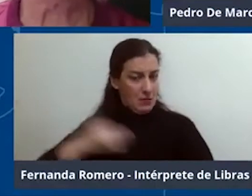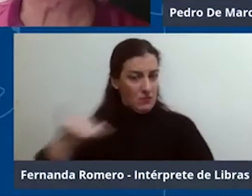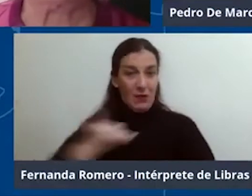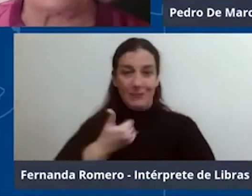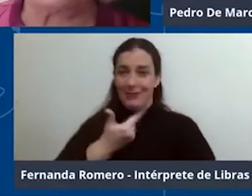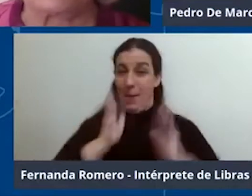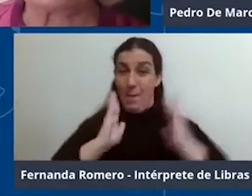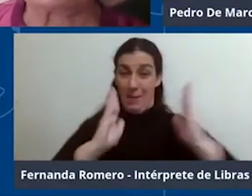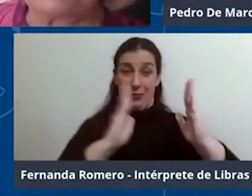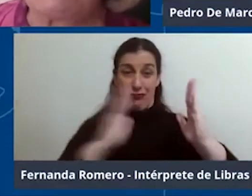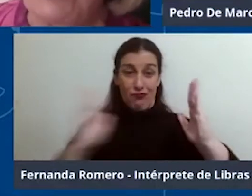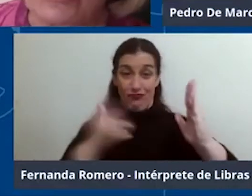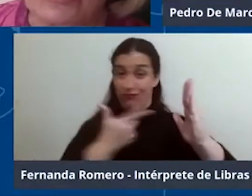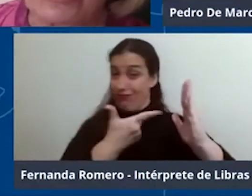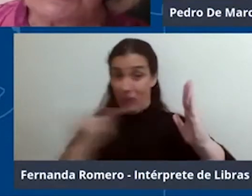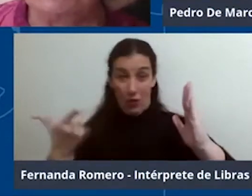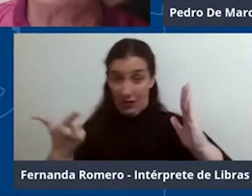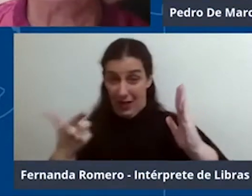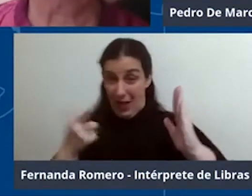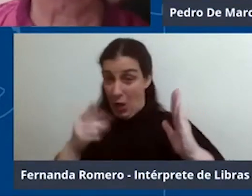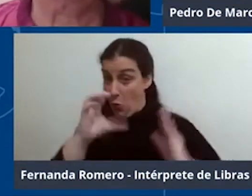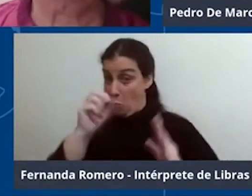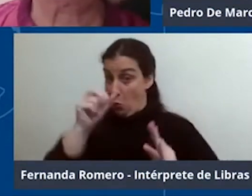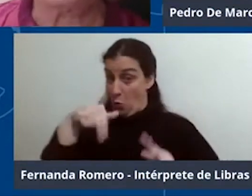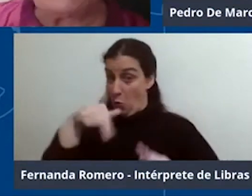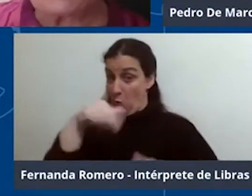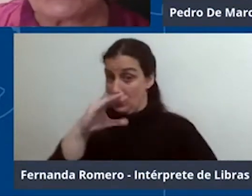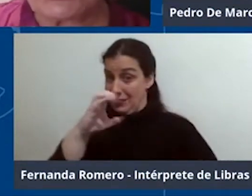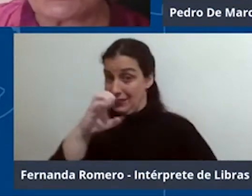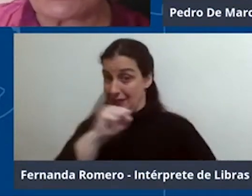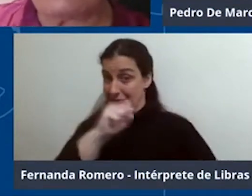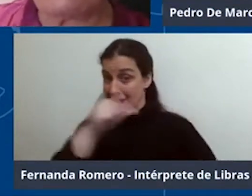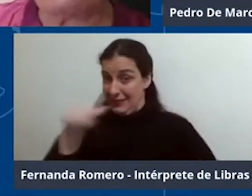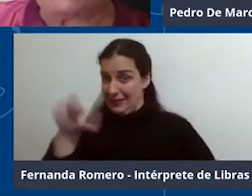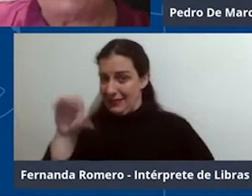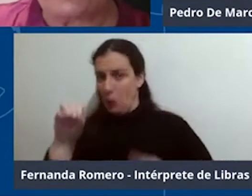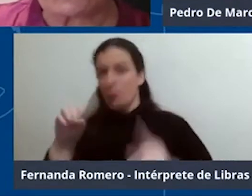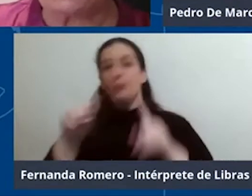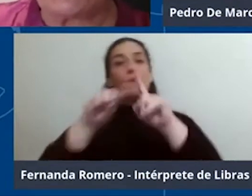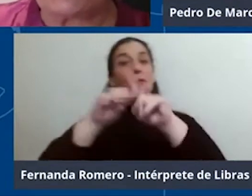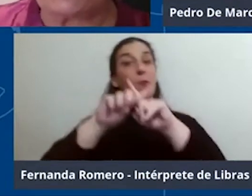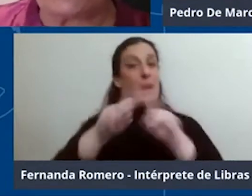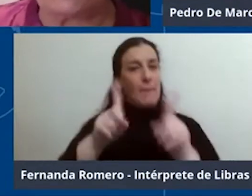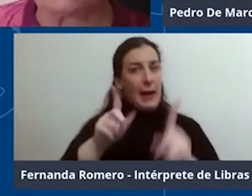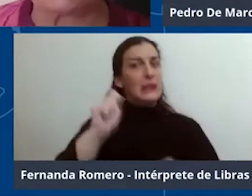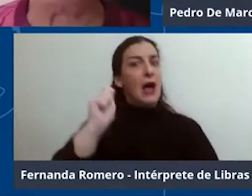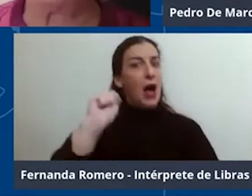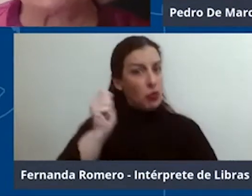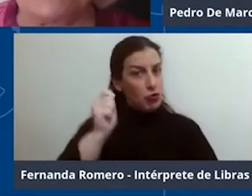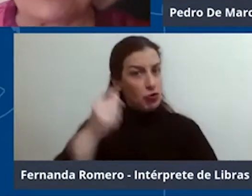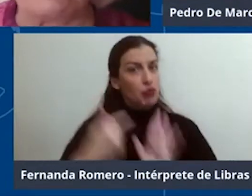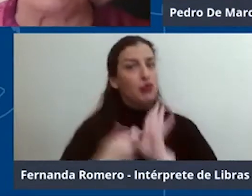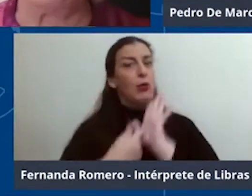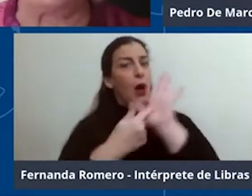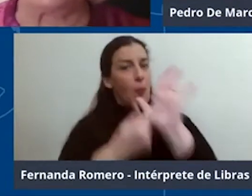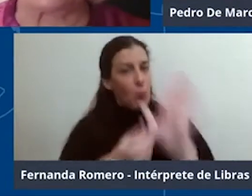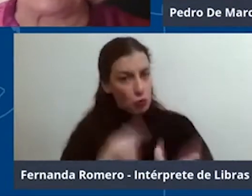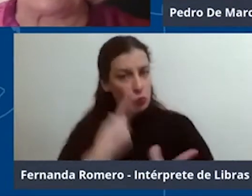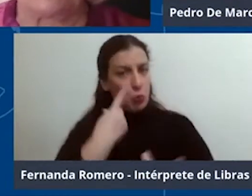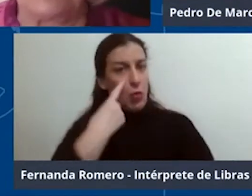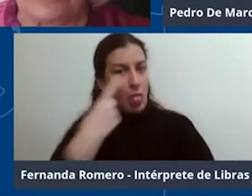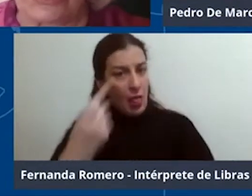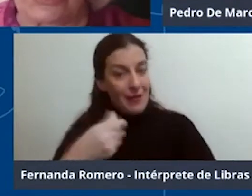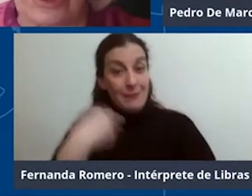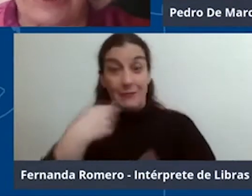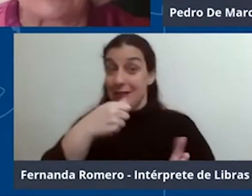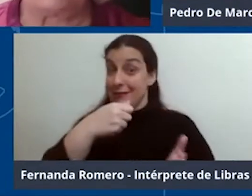prorrogação da concessão da ponte. Como a Argentina manifestou esse interesse, ela precisa